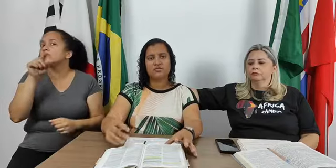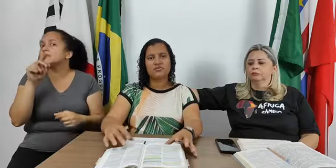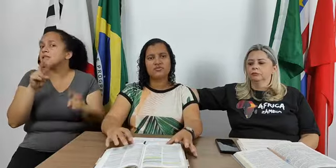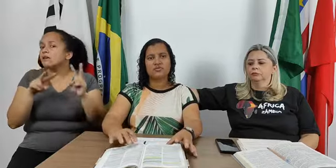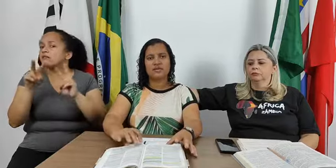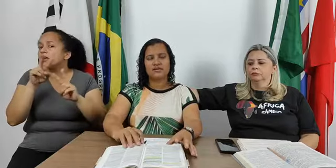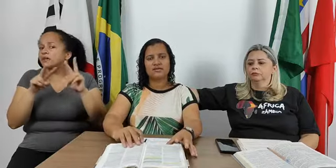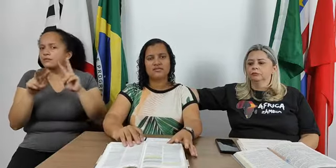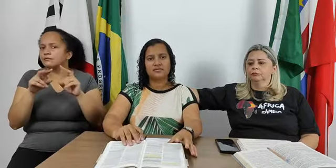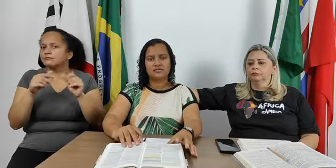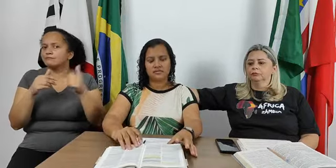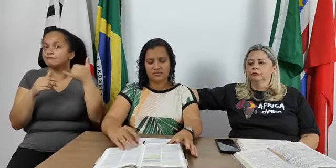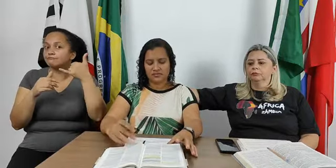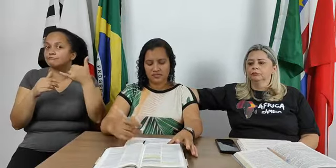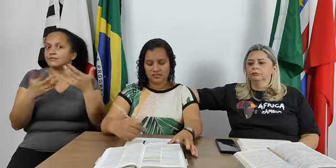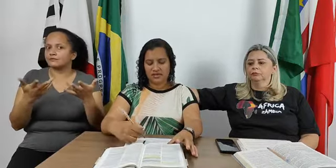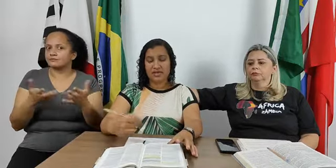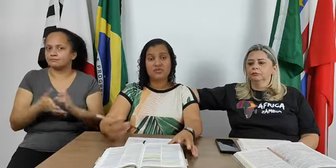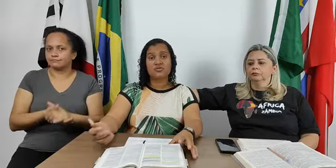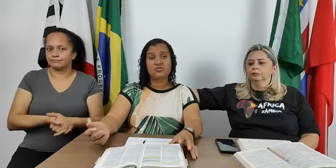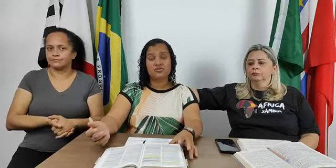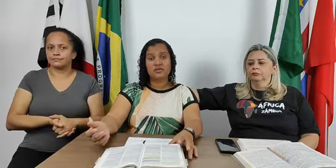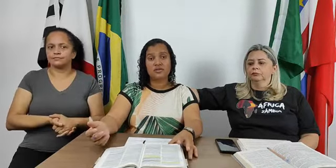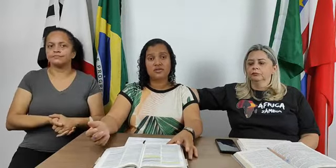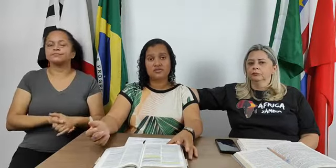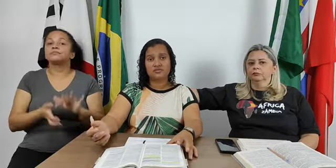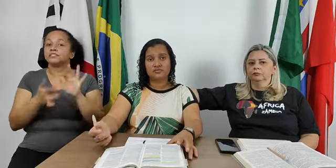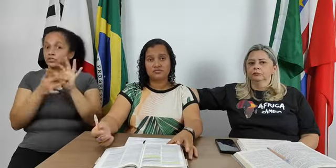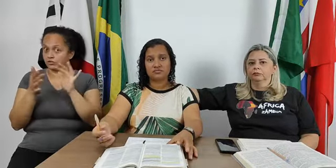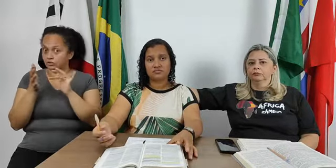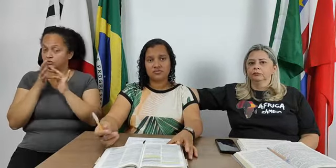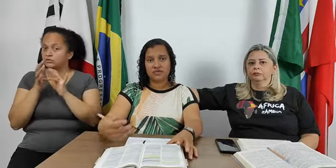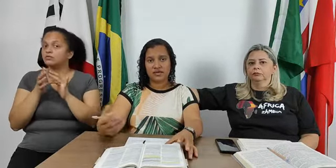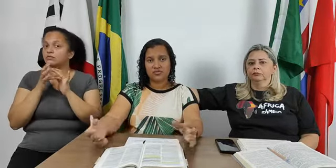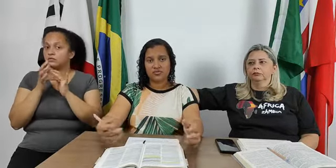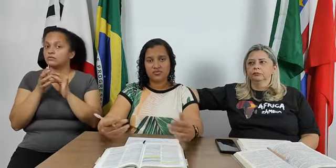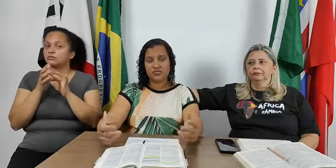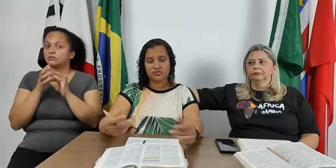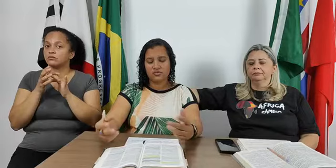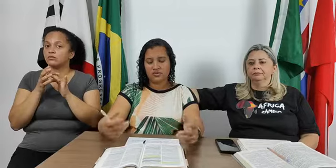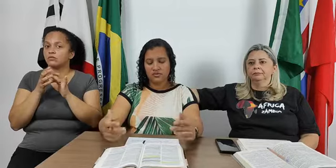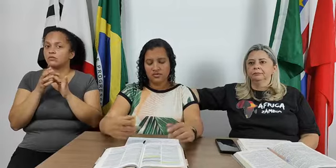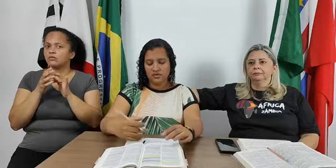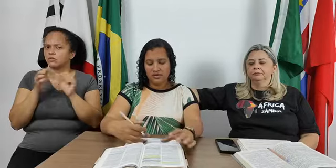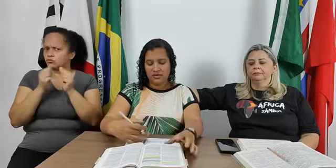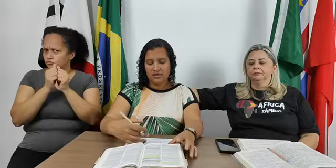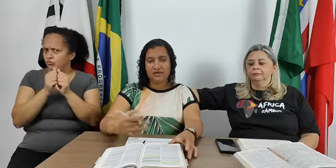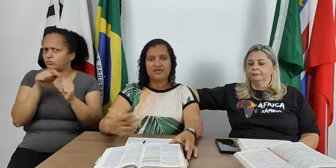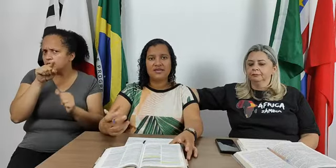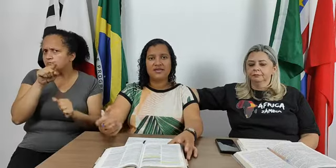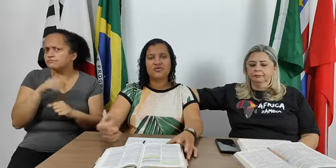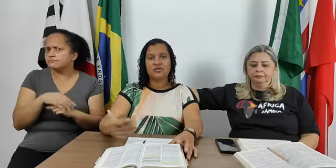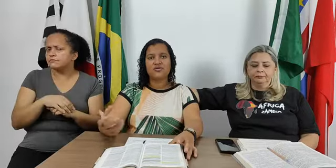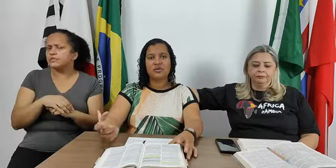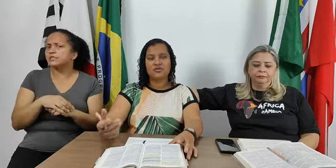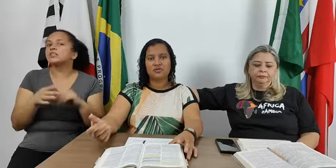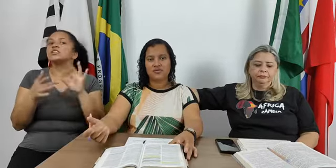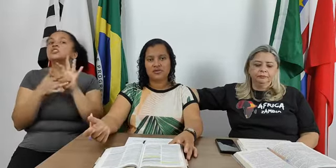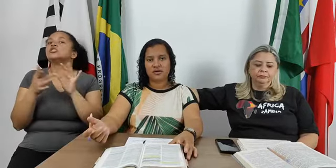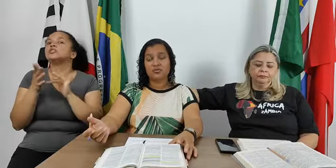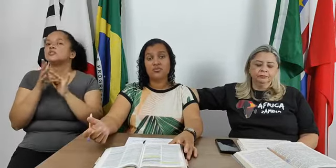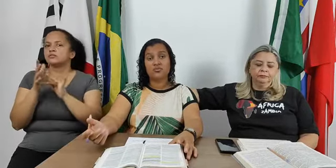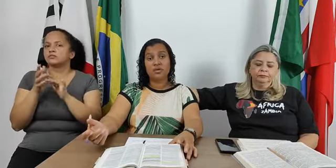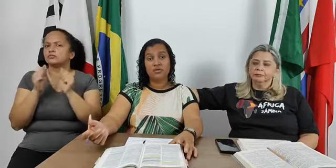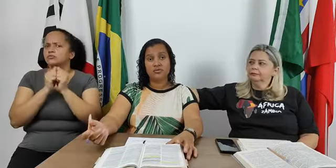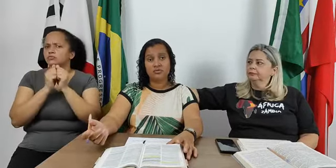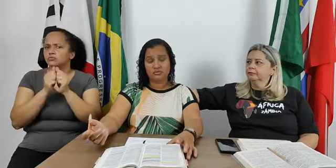acessando lá com o seu celular. Será que Jesus viria? Será que Jesus iria interagir com aquilo que você